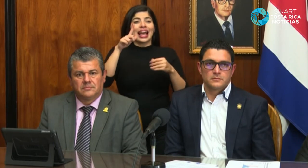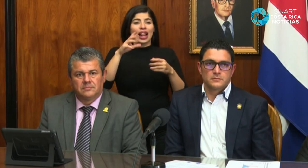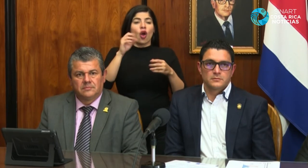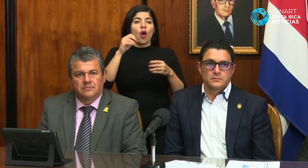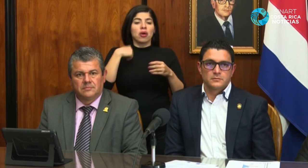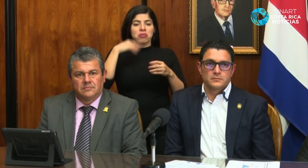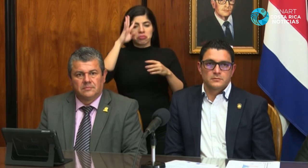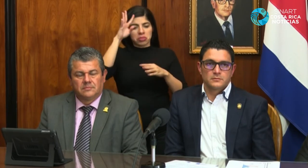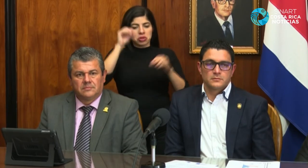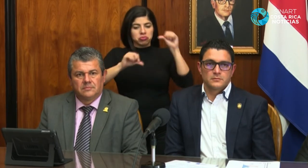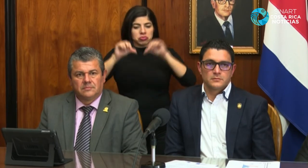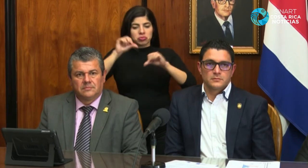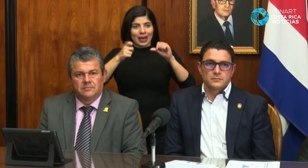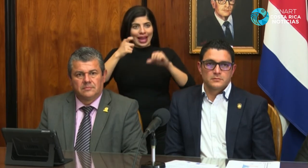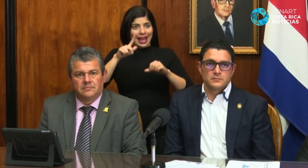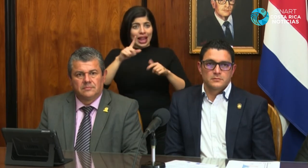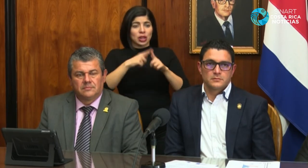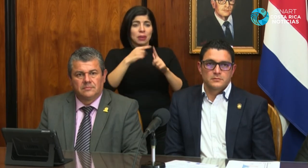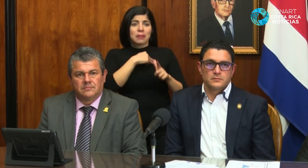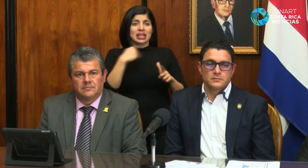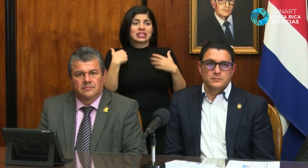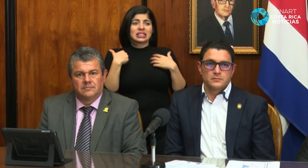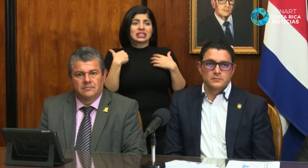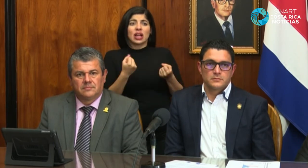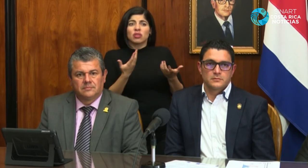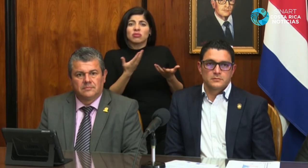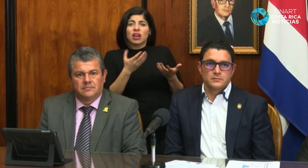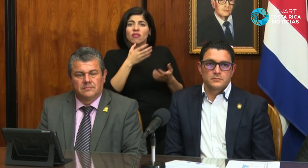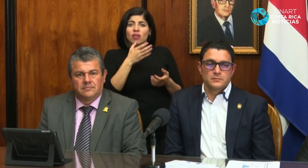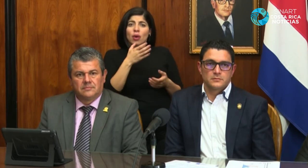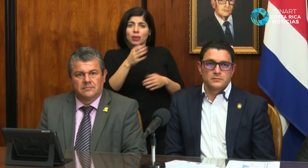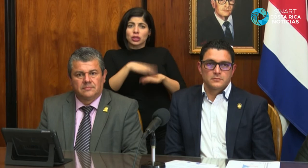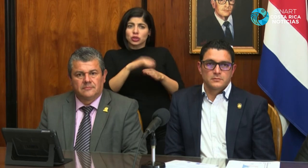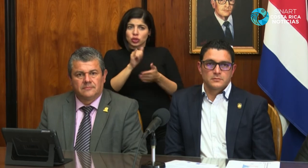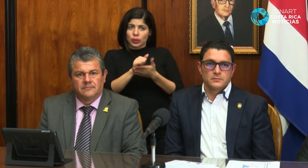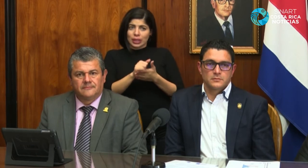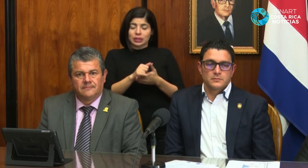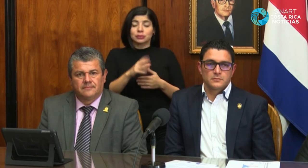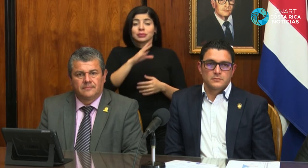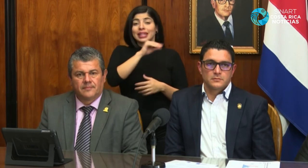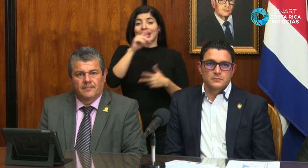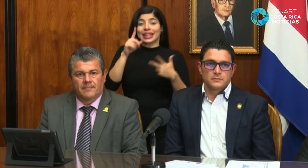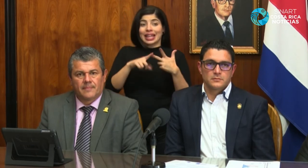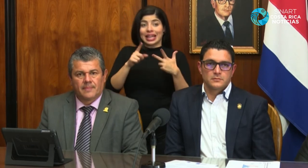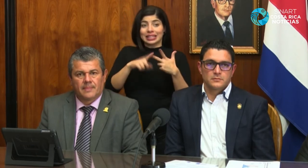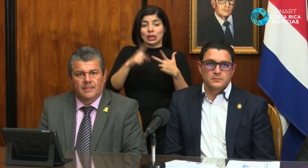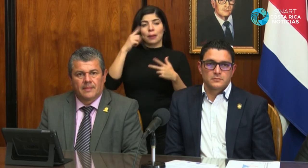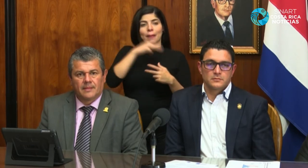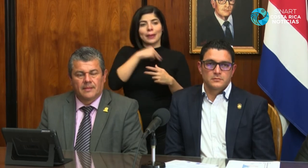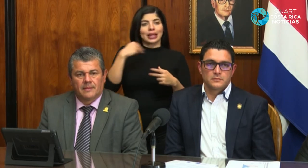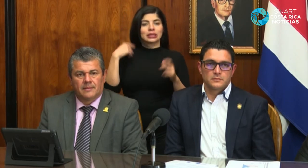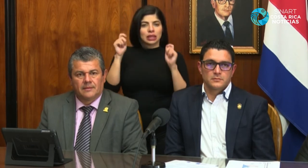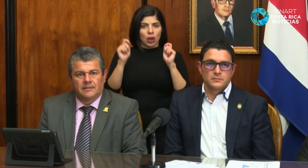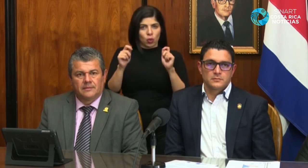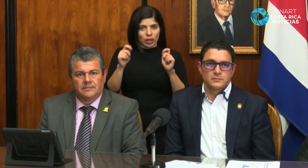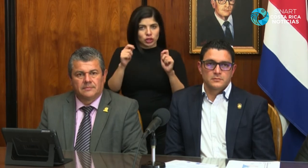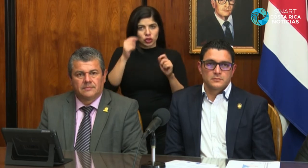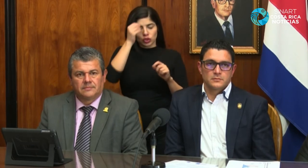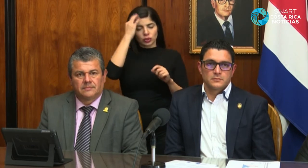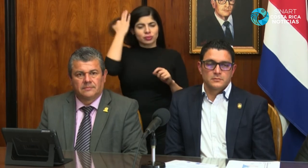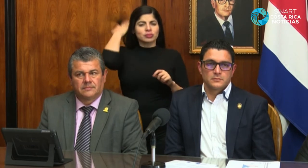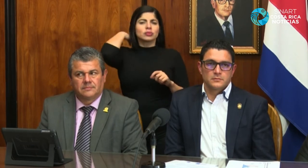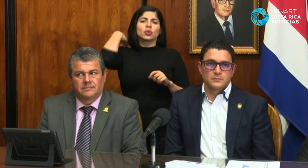clandestino. Entonces, desde el Ministerio de Salud, ¿cuál es la recomendación que se da al respecto? Y la tercera es para la ministra de Educación, pero no